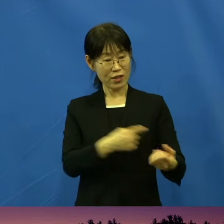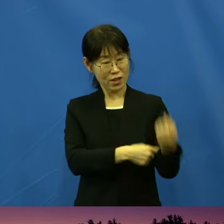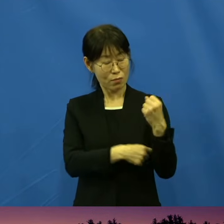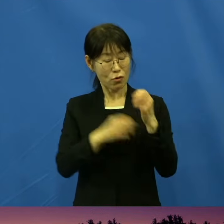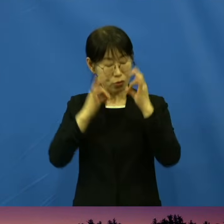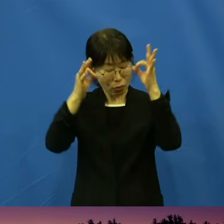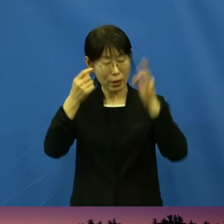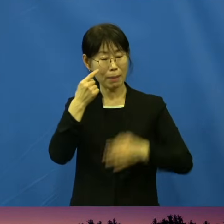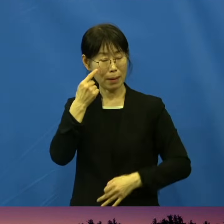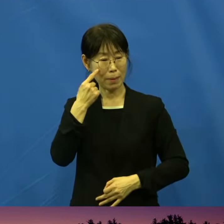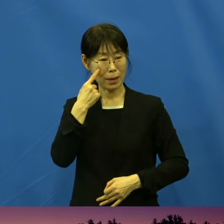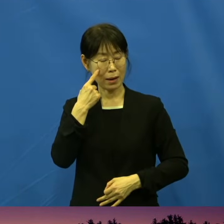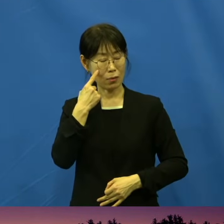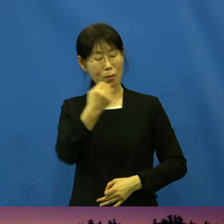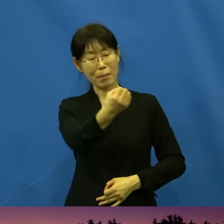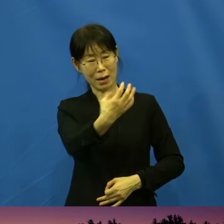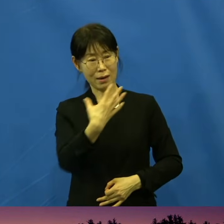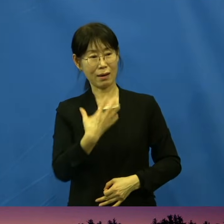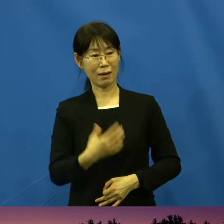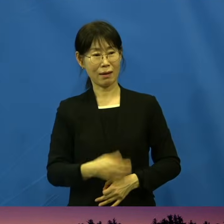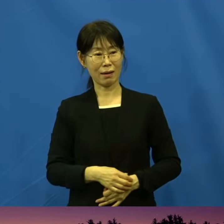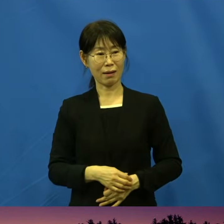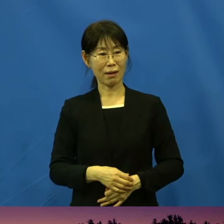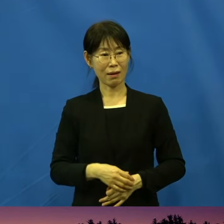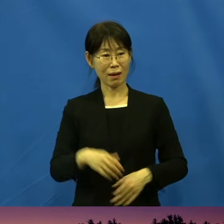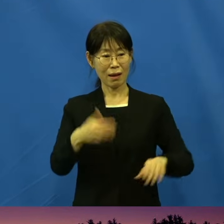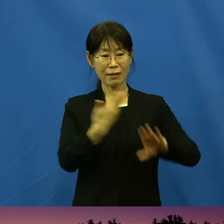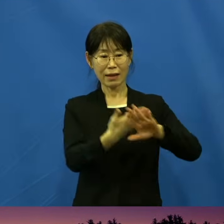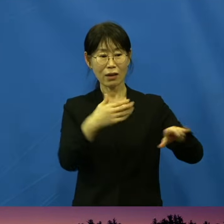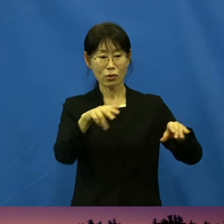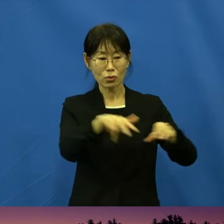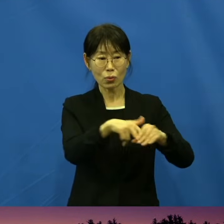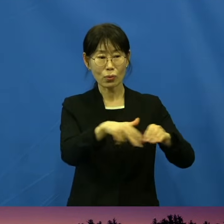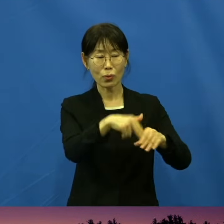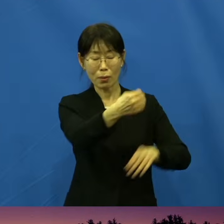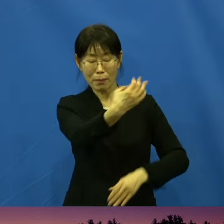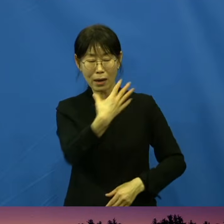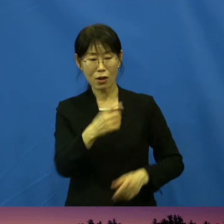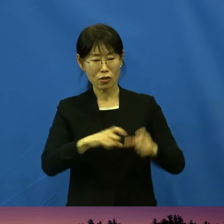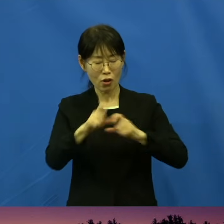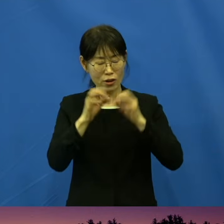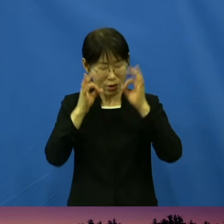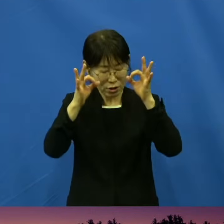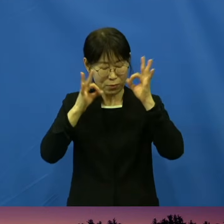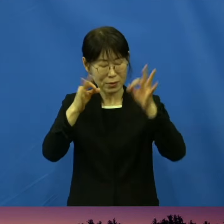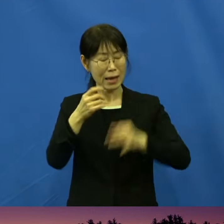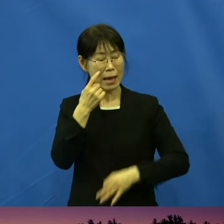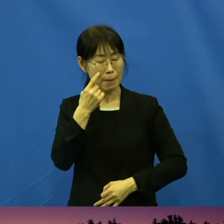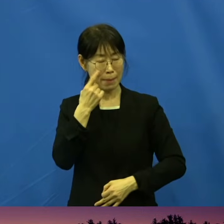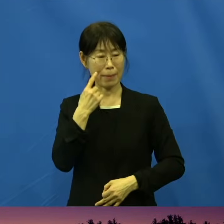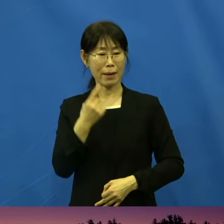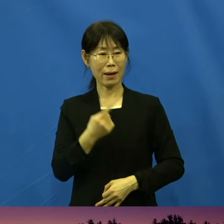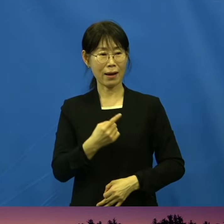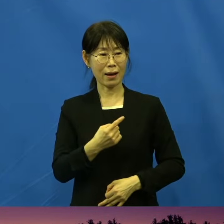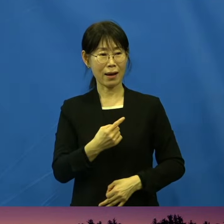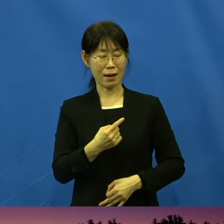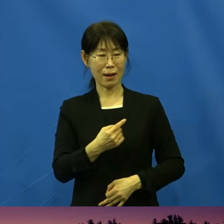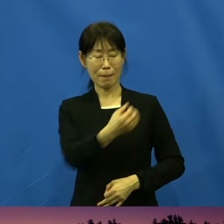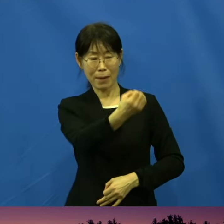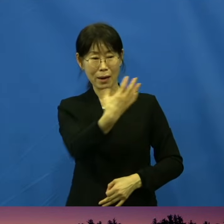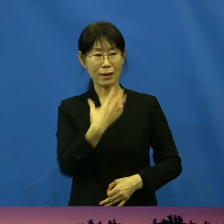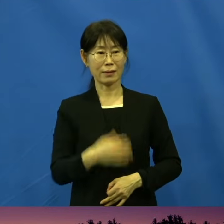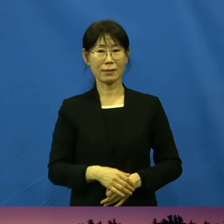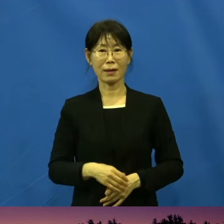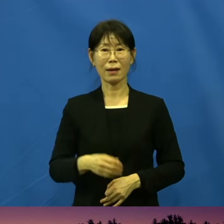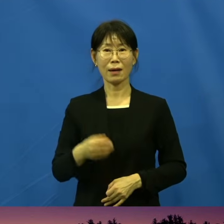강화하라고. 여러분, 그런 곳에는 뭘 강조해요? 좀 더 열심히 하라고. 더 열심히, 그죠? 몇 주 전에